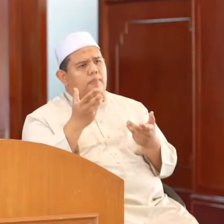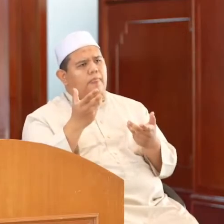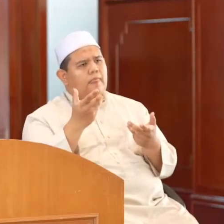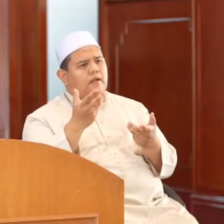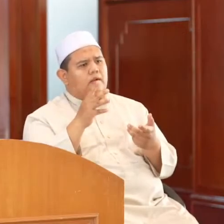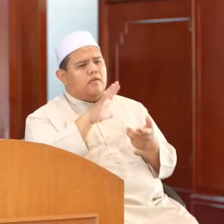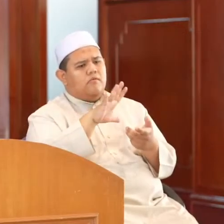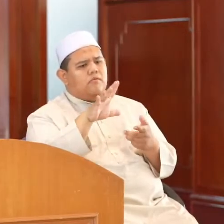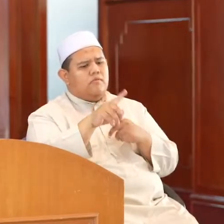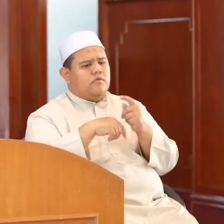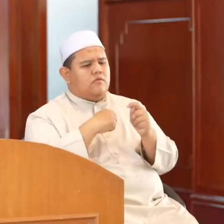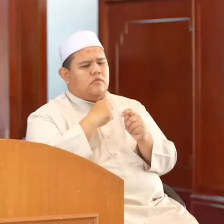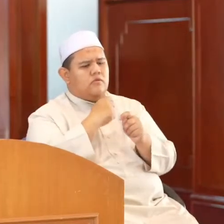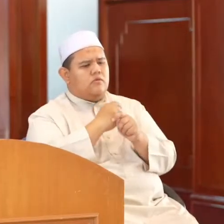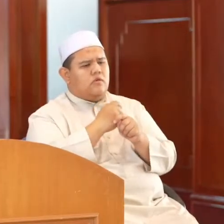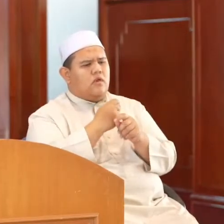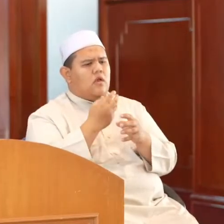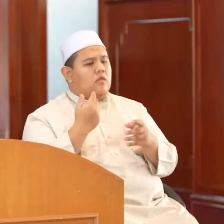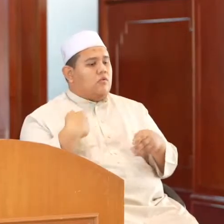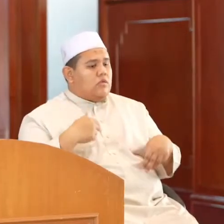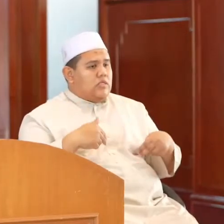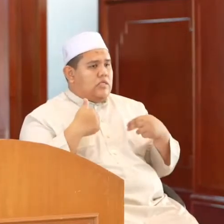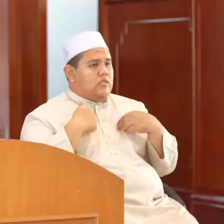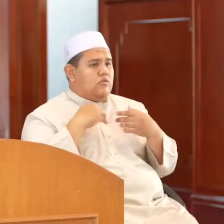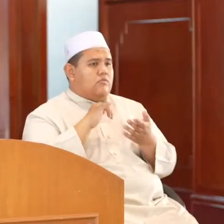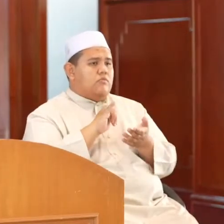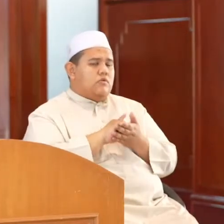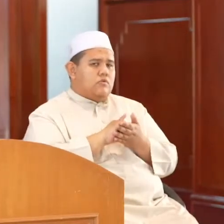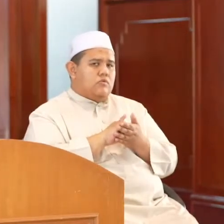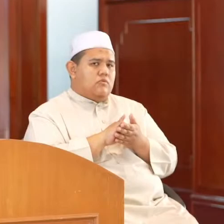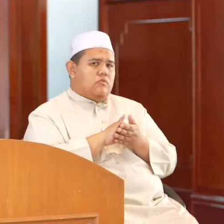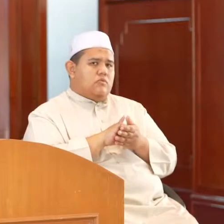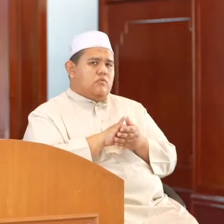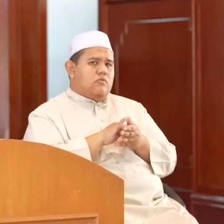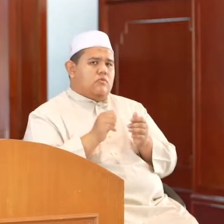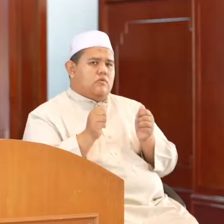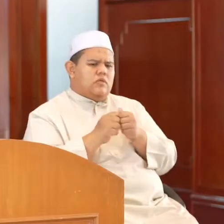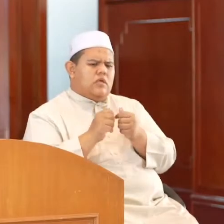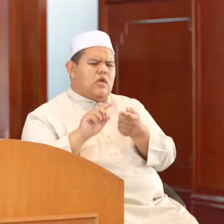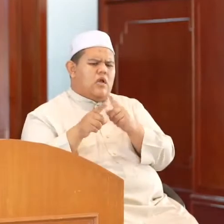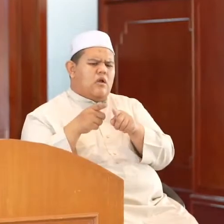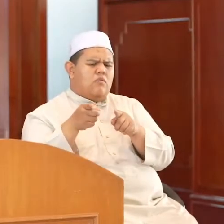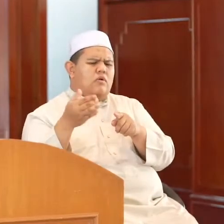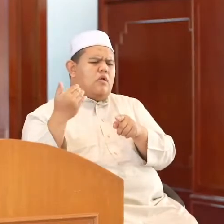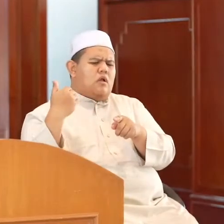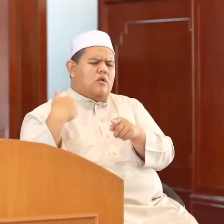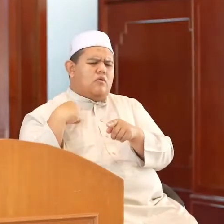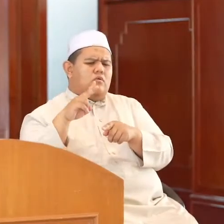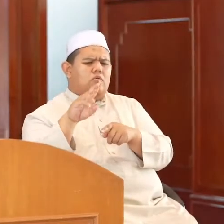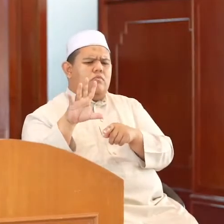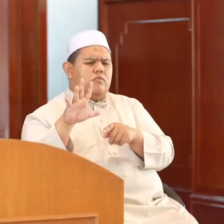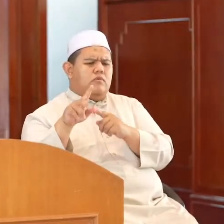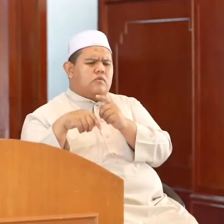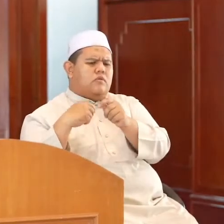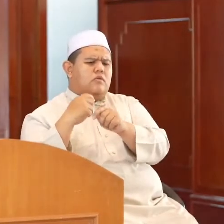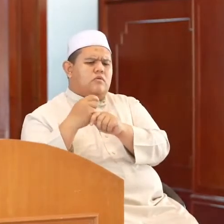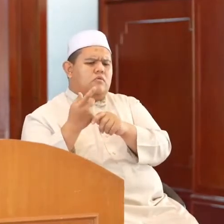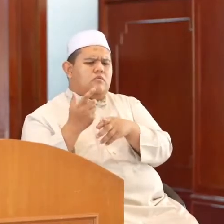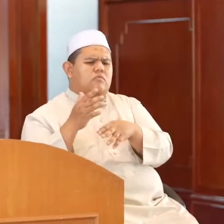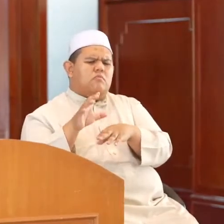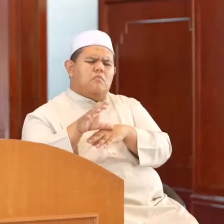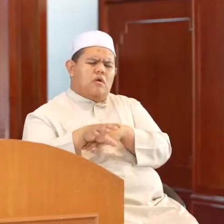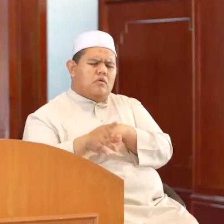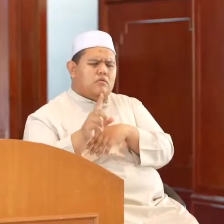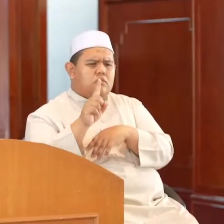55 tahun ataupun kita hidup ni dengan kawan kita yang 25 tahun tu, yang terpaksa